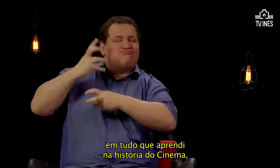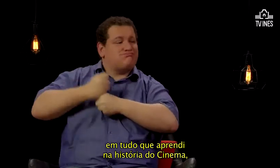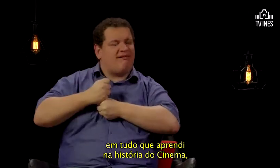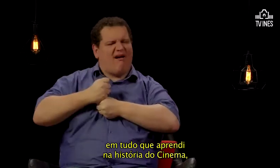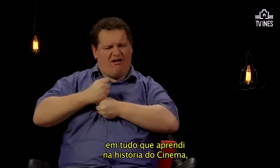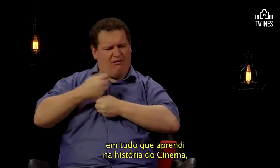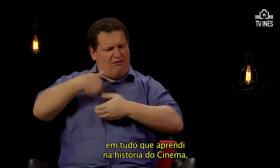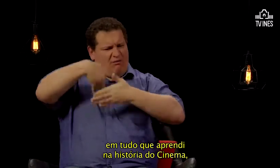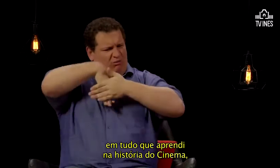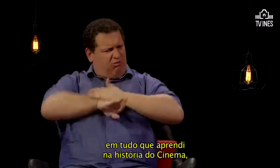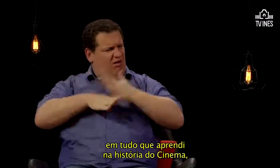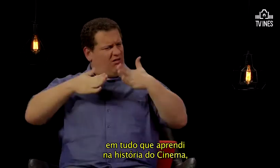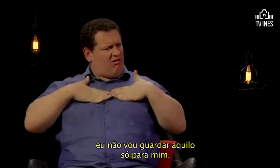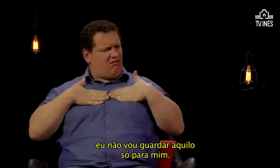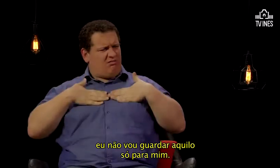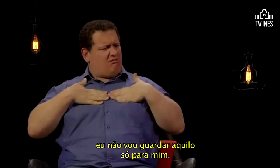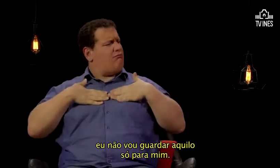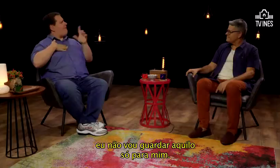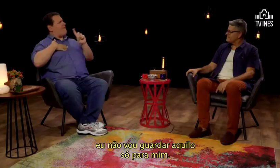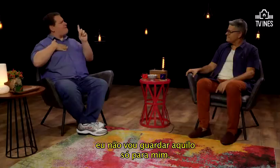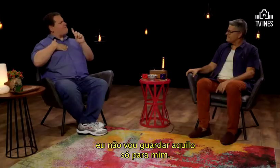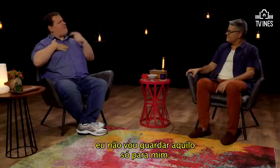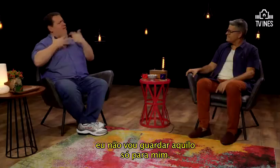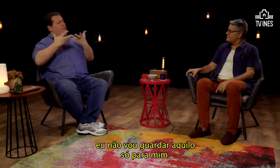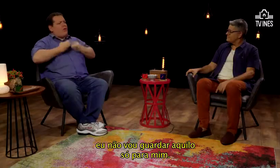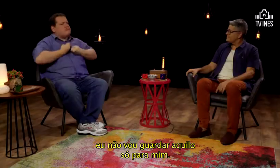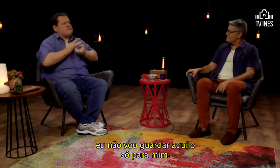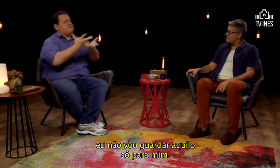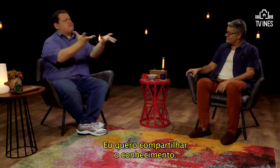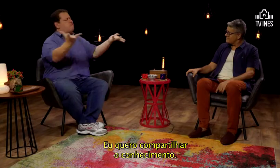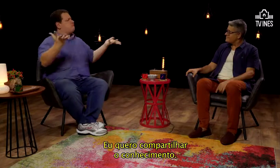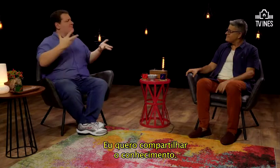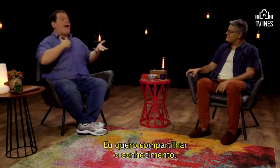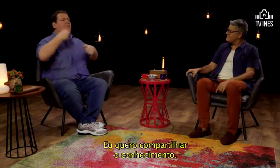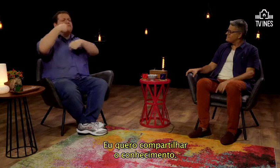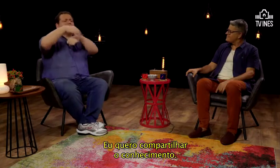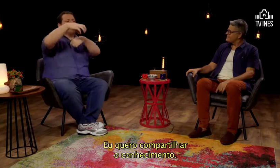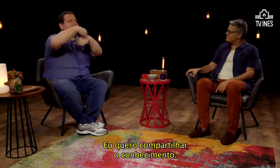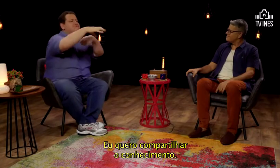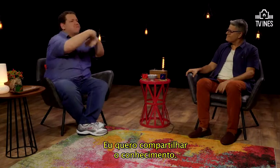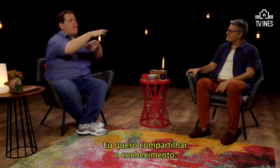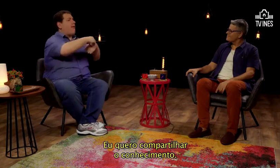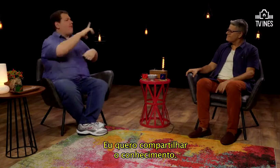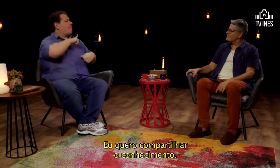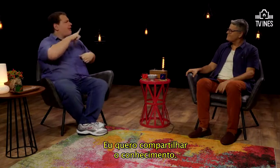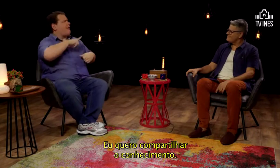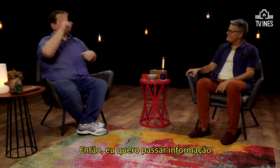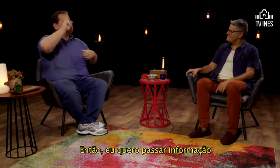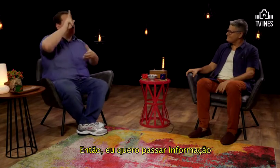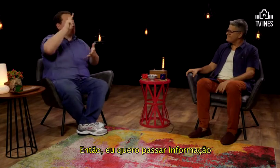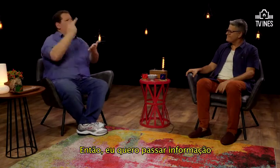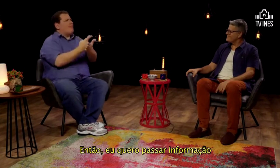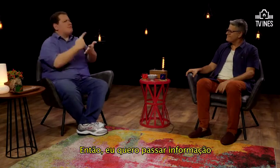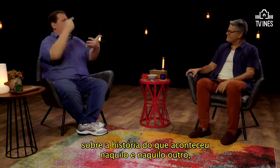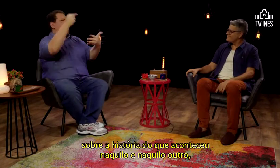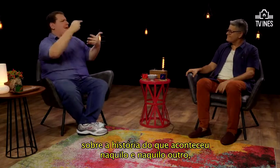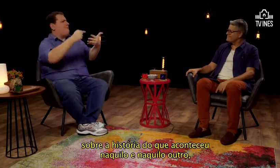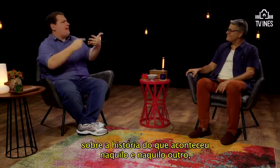aprendi na história do cinema, eu não vou guardar aquilo só para mim. Eu quero compartilhar o conhecimento. Então, eu quero passar a informação sobre a história do que